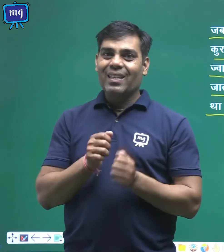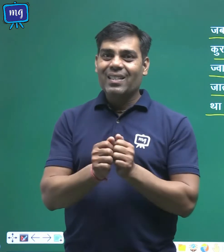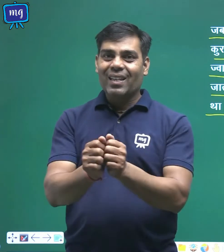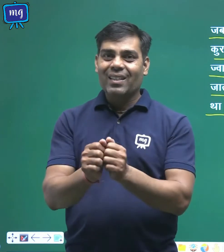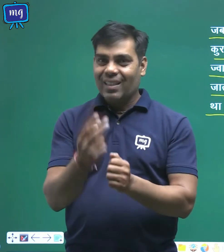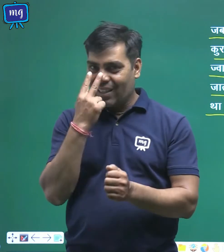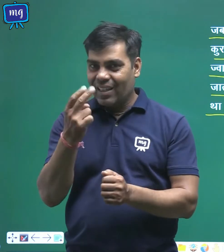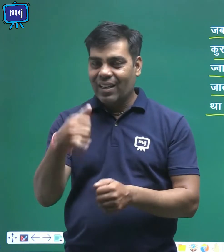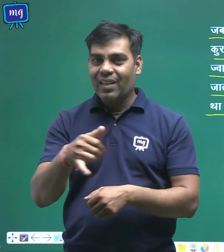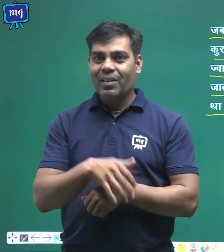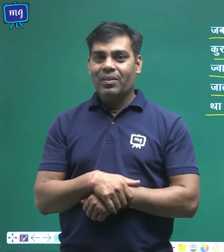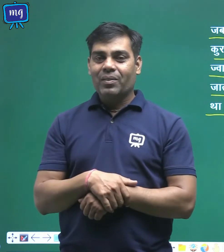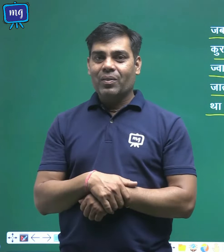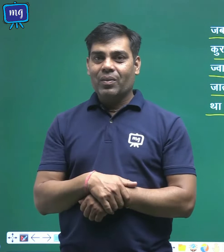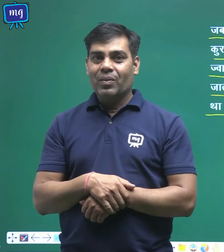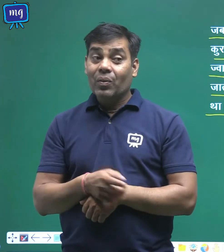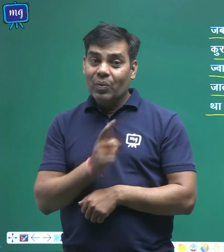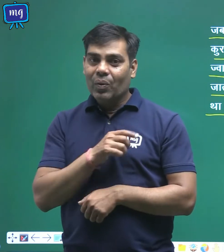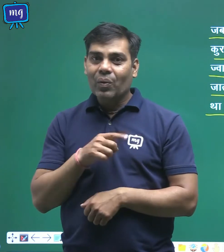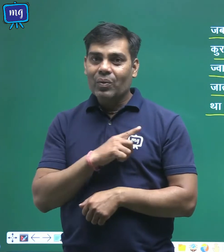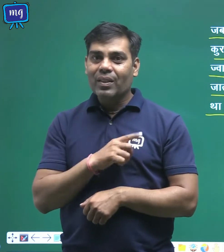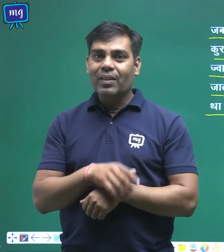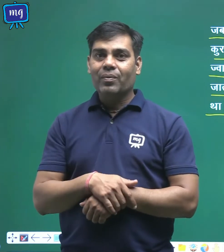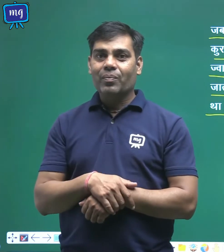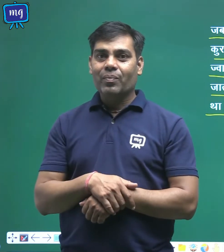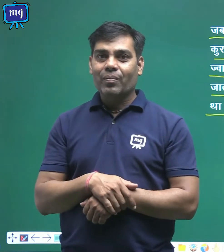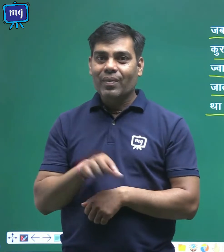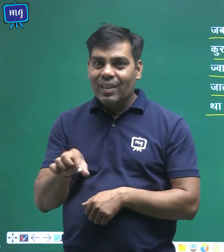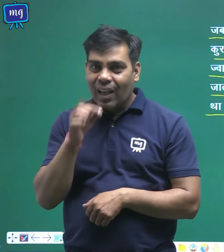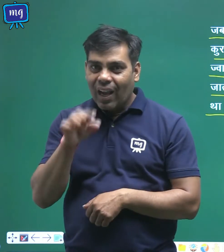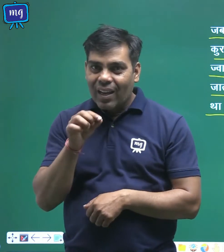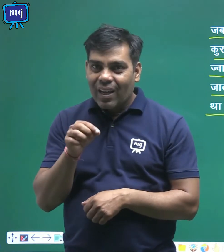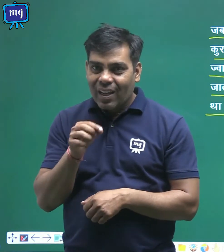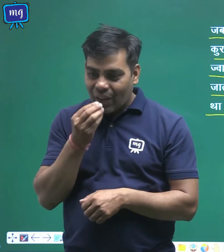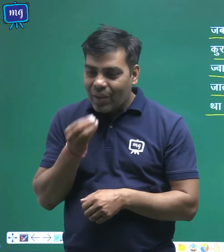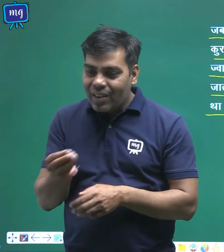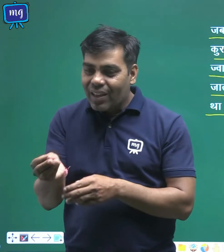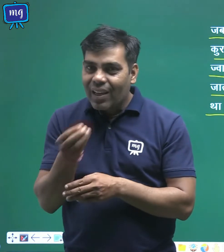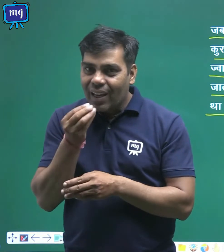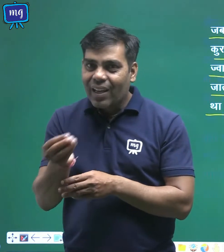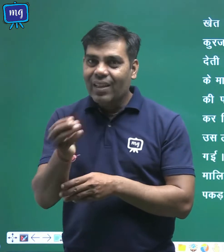देख रहे हैं जो उसे खाना खिला रही है।